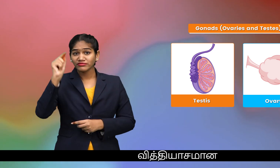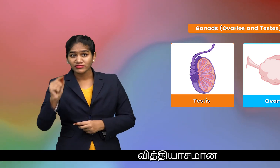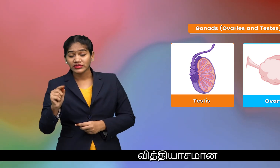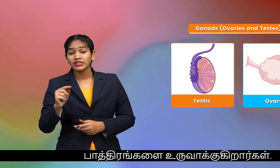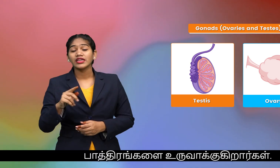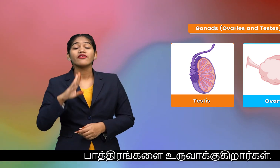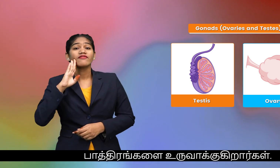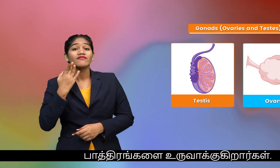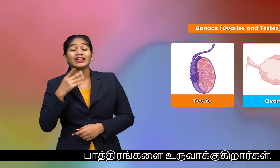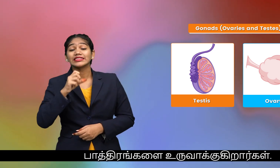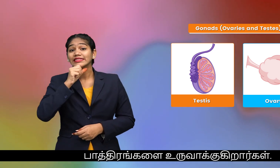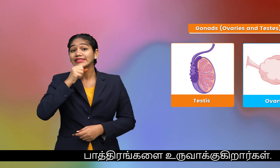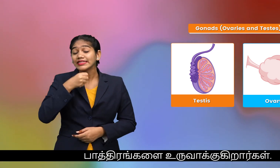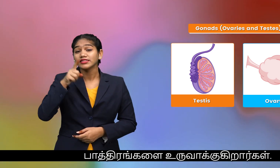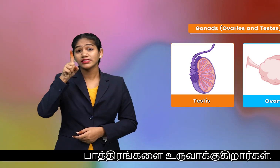வித்தியாசமான பாத்திரங்களை உருவாக்குகிறார்கள்.